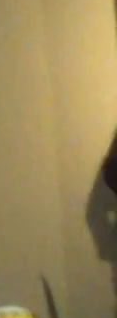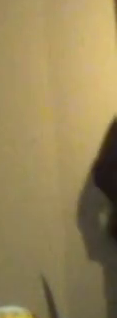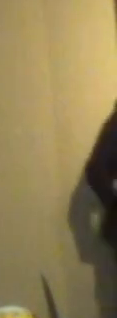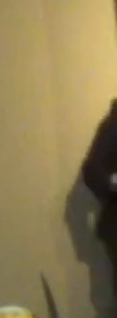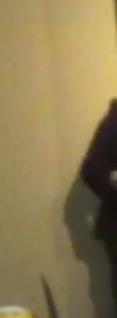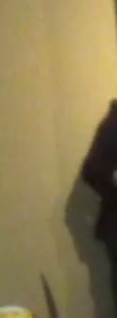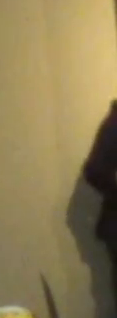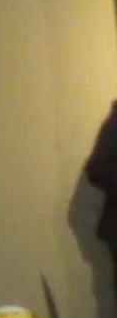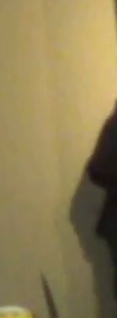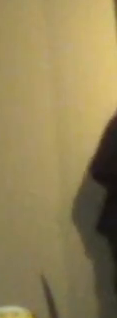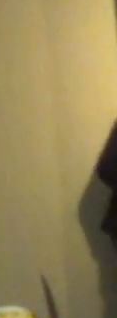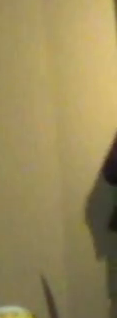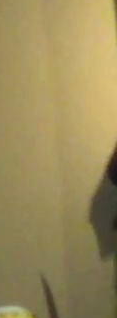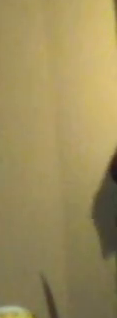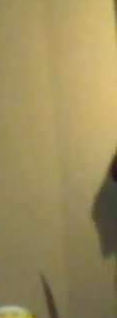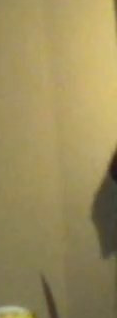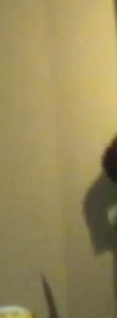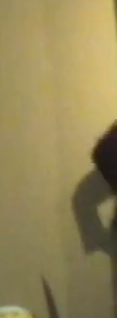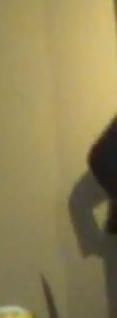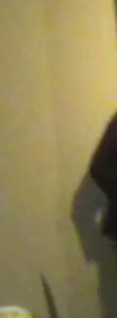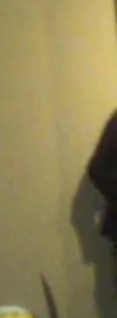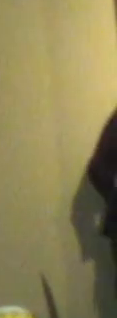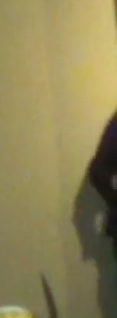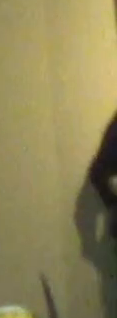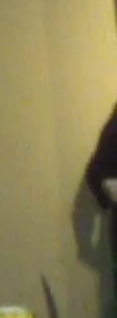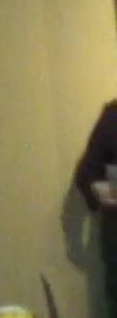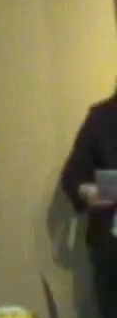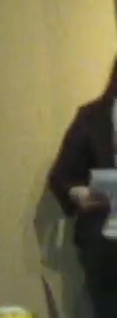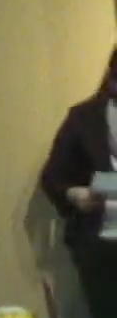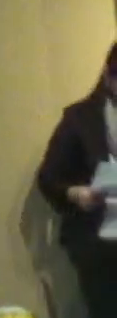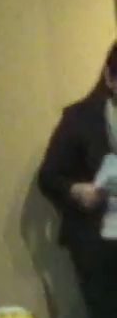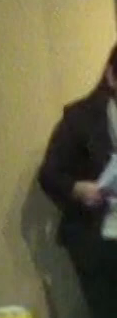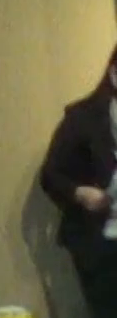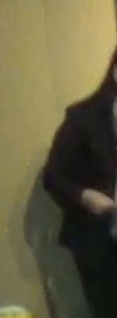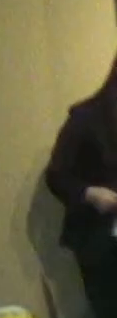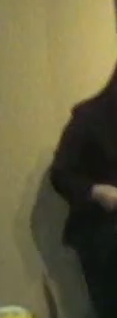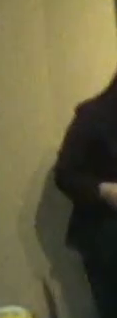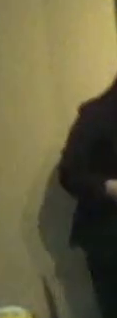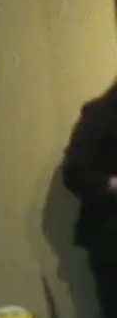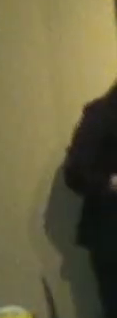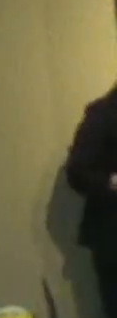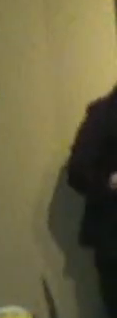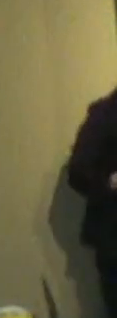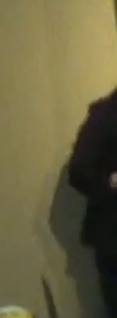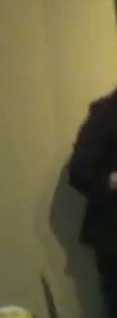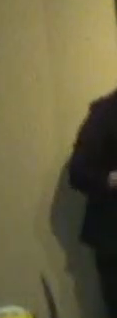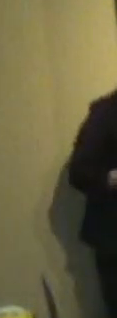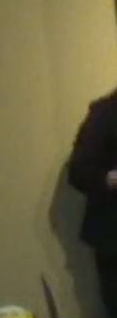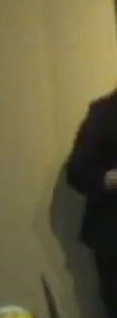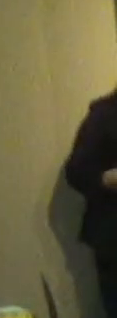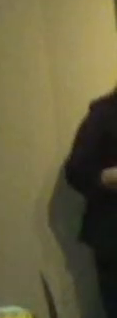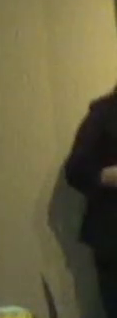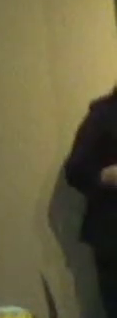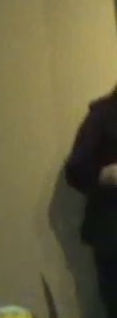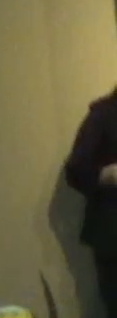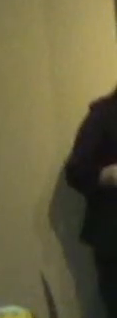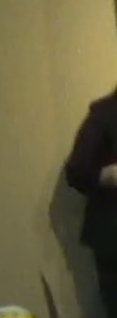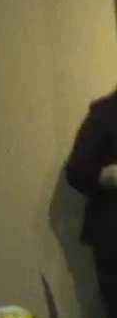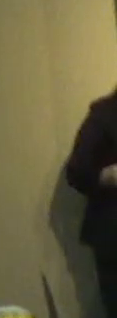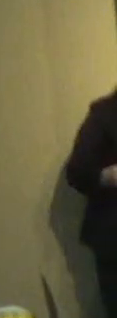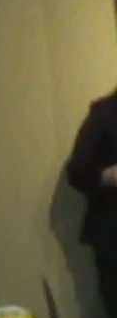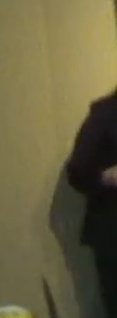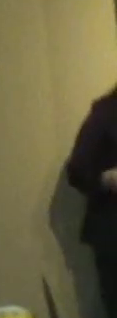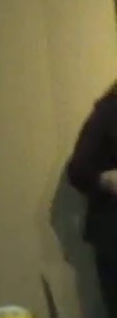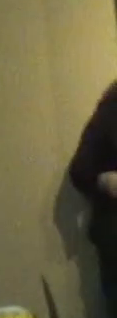nenhum exercício físico, tem peso em excesso e foram fumantes no passado. Qual era a comparação que a gente tinha entre os 3? O